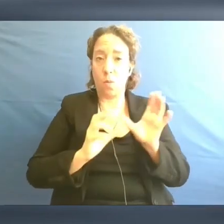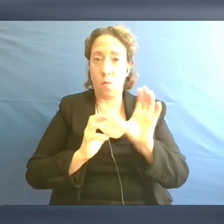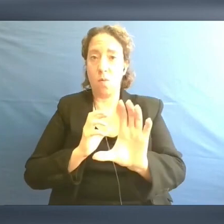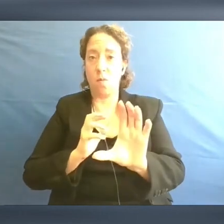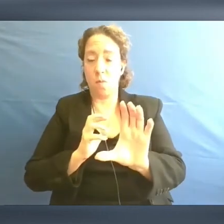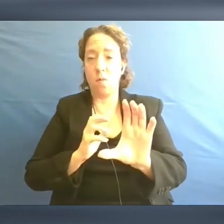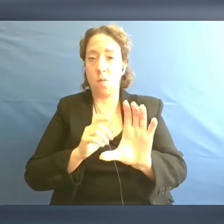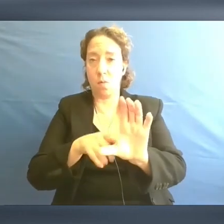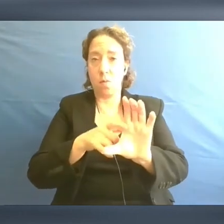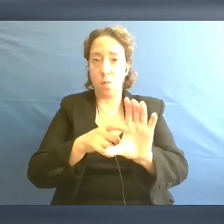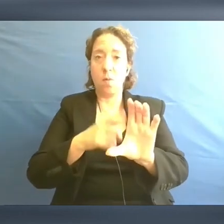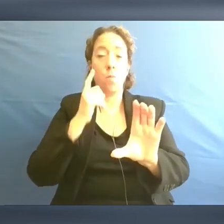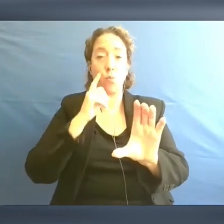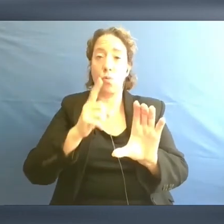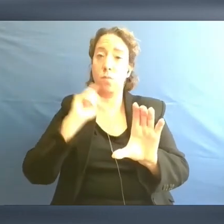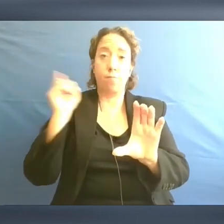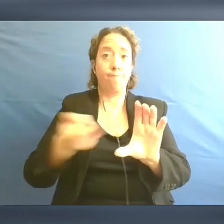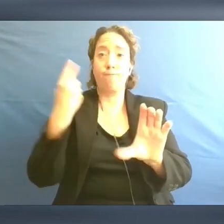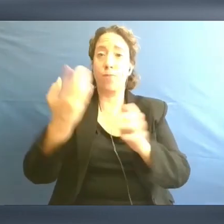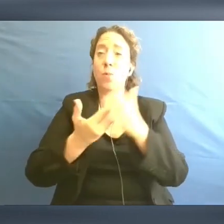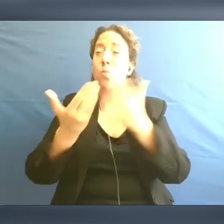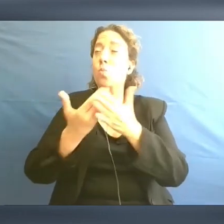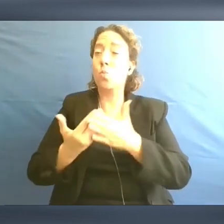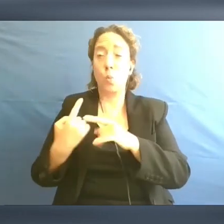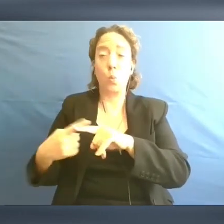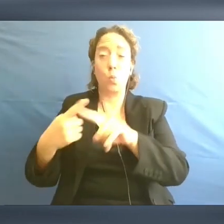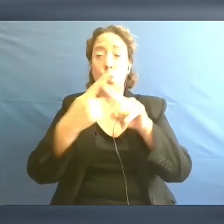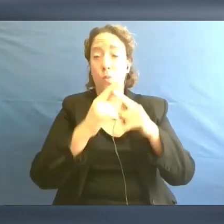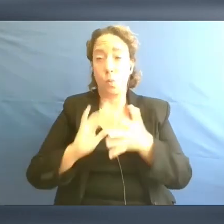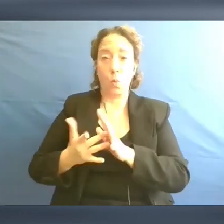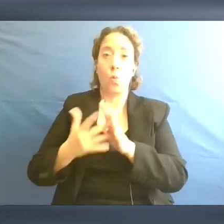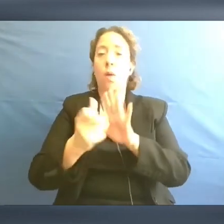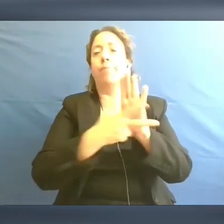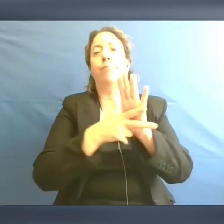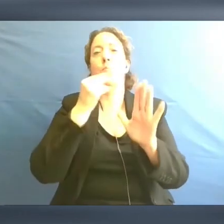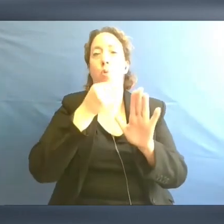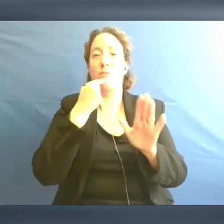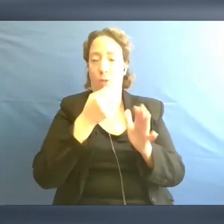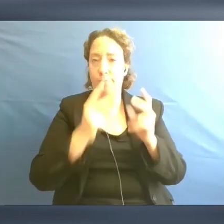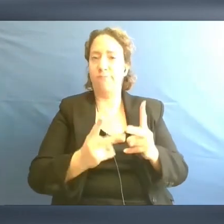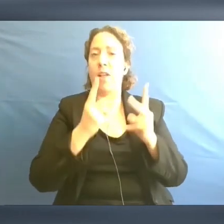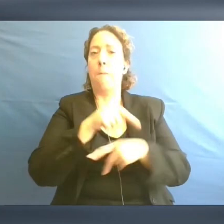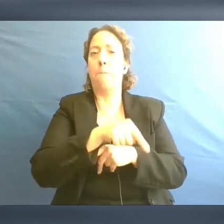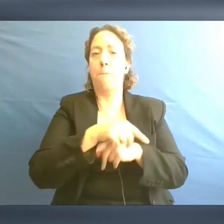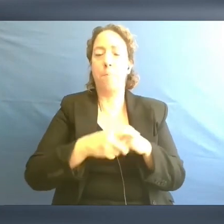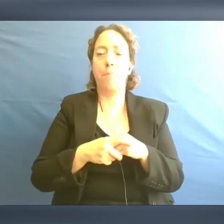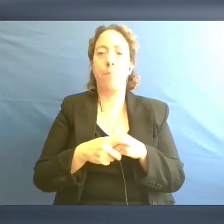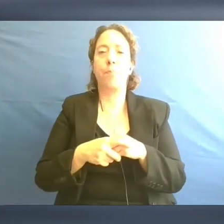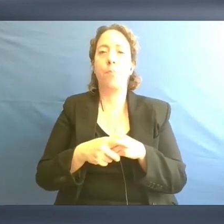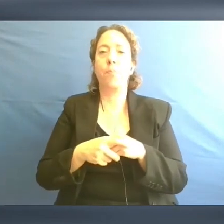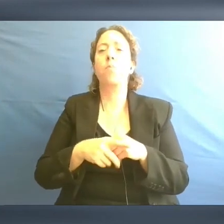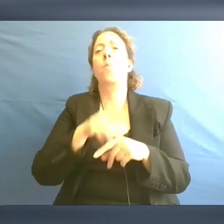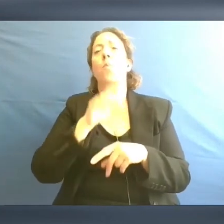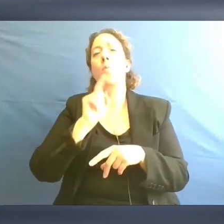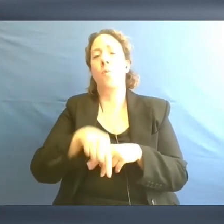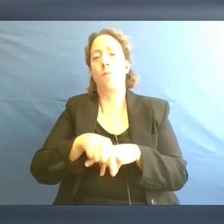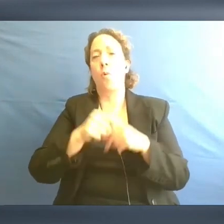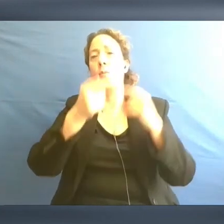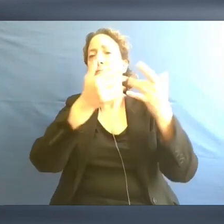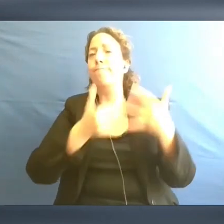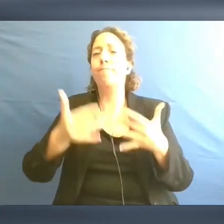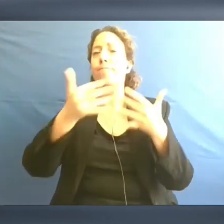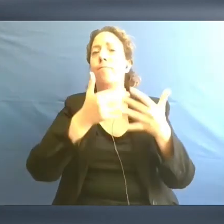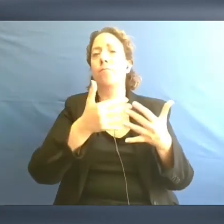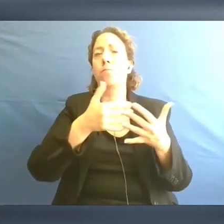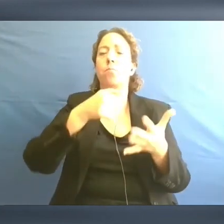d'accord sur l'ensemble de tous les cas. Donc, on a une bonne validité de la règle. Et c'est un nombre minimum qui pourrait